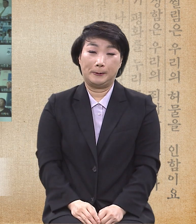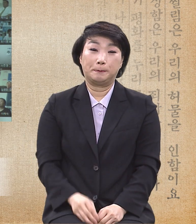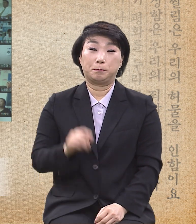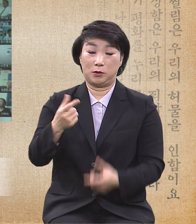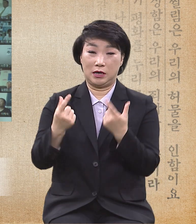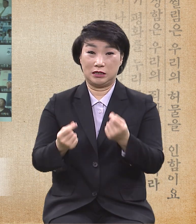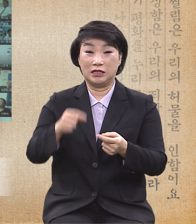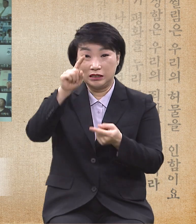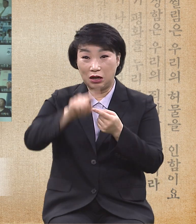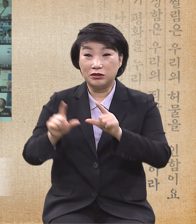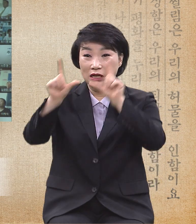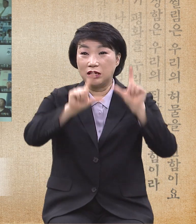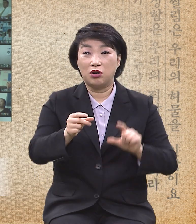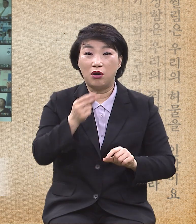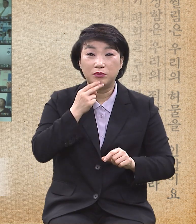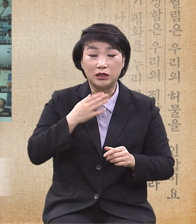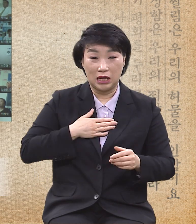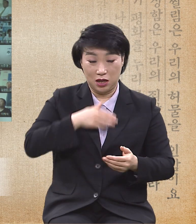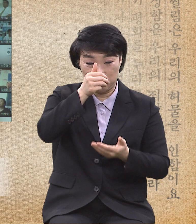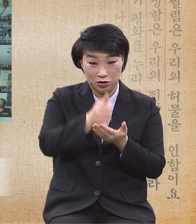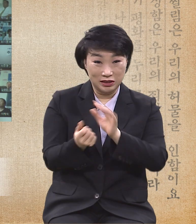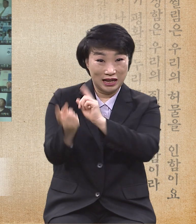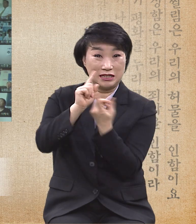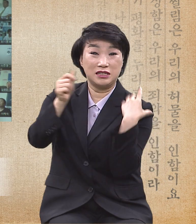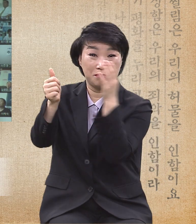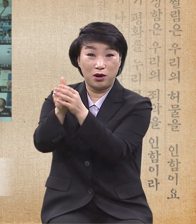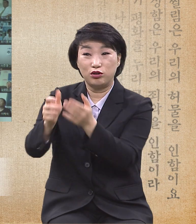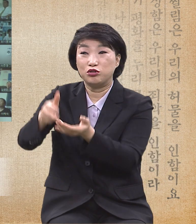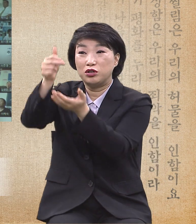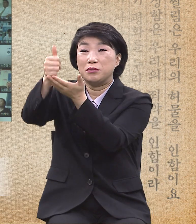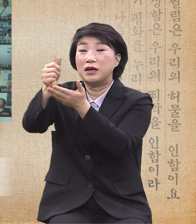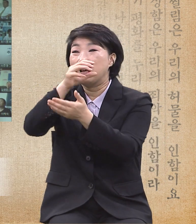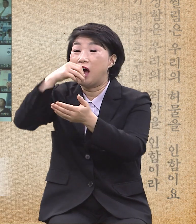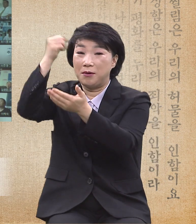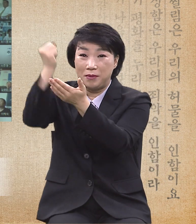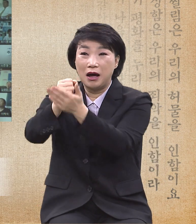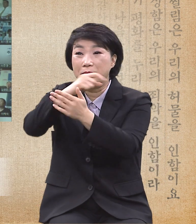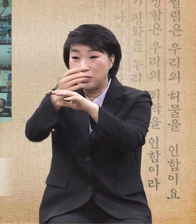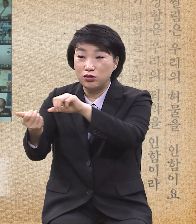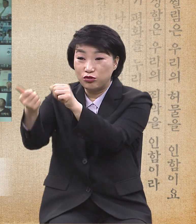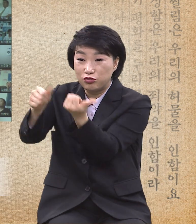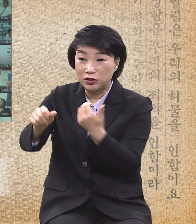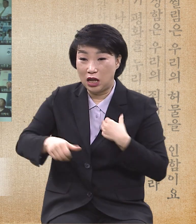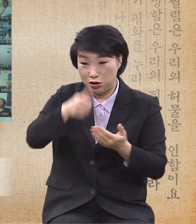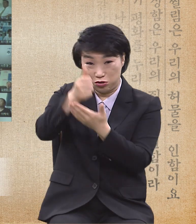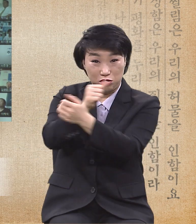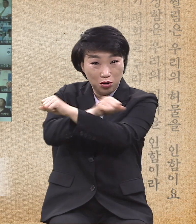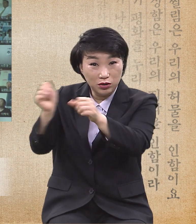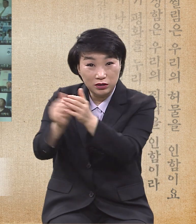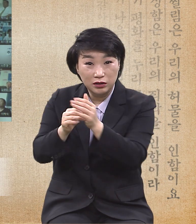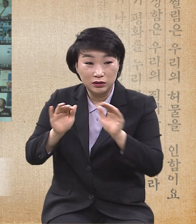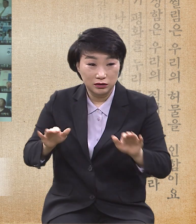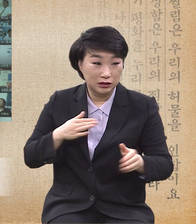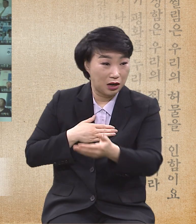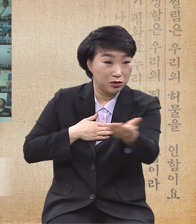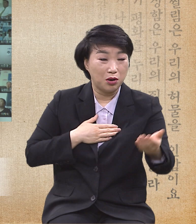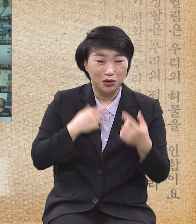그렇게 못산 죄를 짊어지고 십자가에서 주님이 피 흘려 죽어 내 죄를 사했는데도 여전히